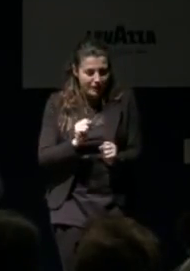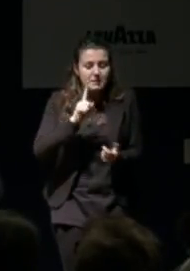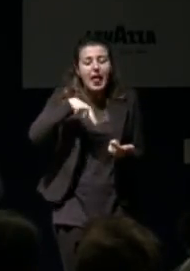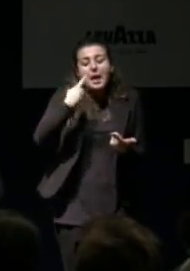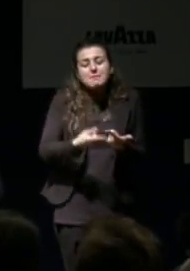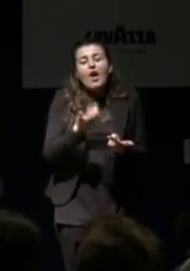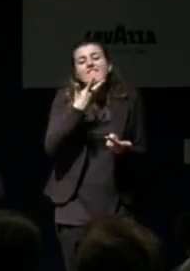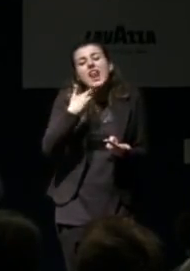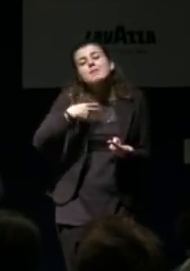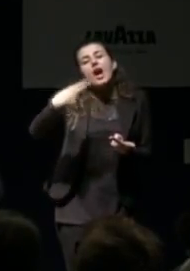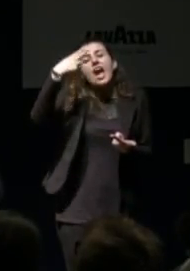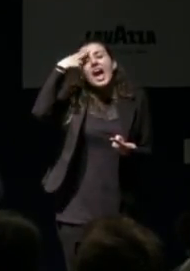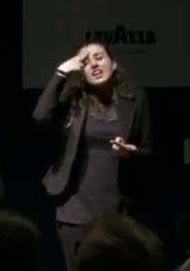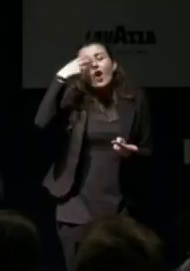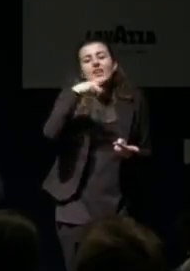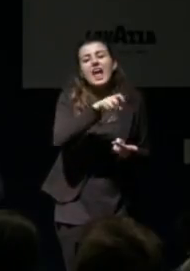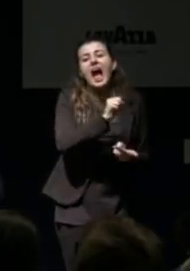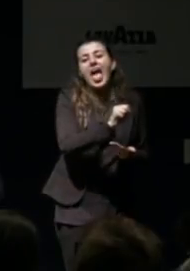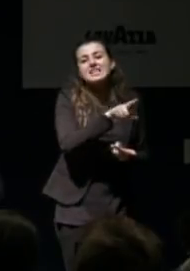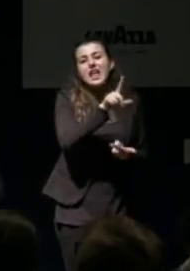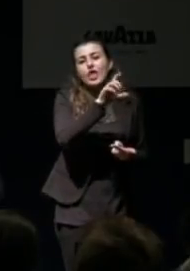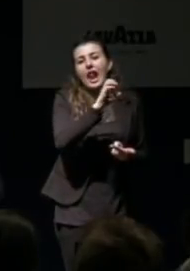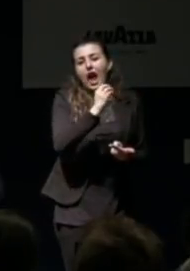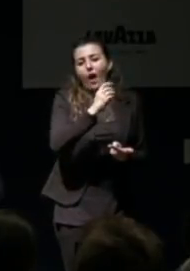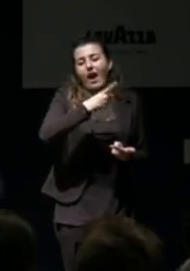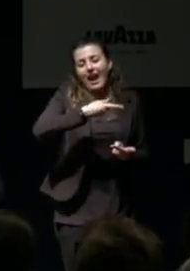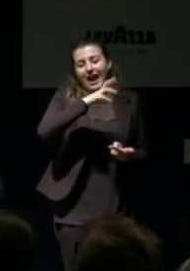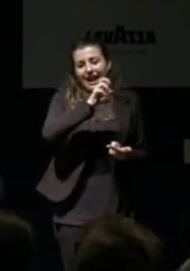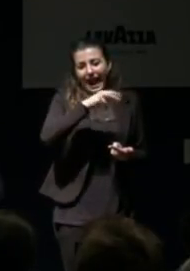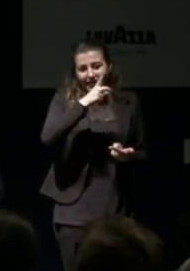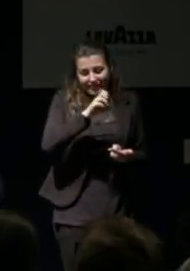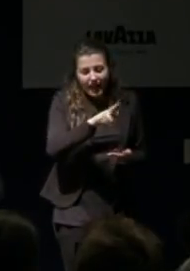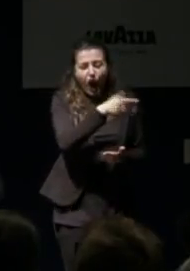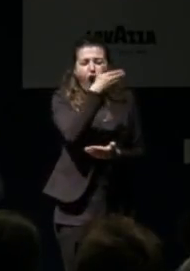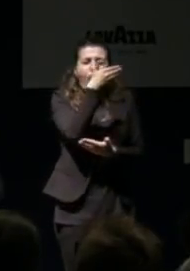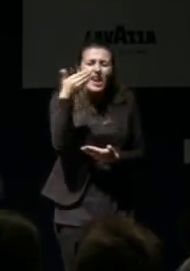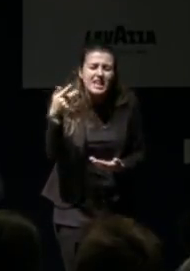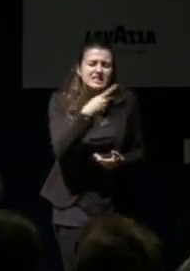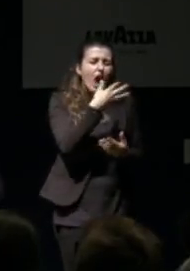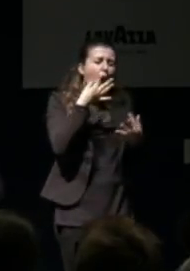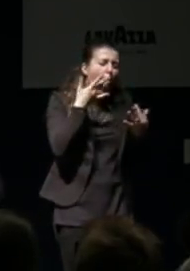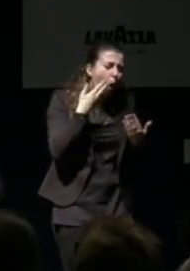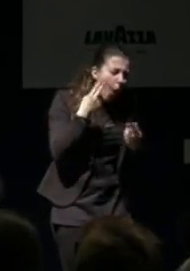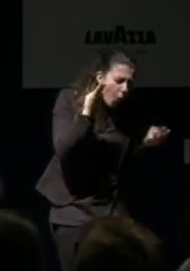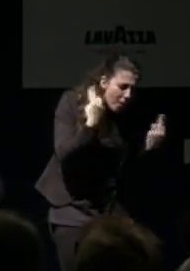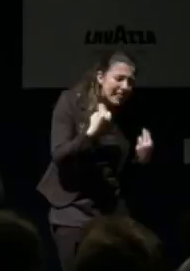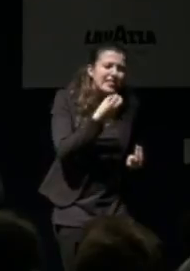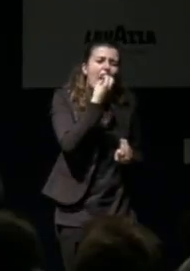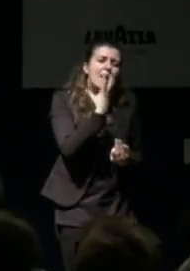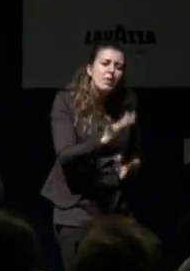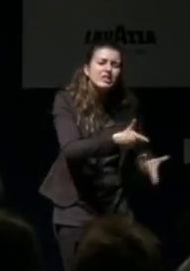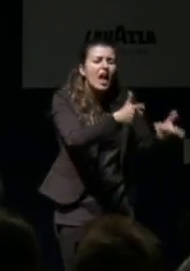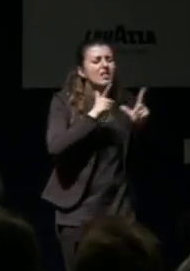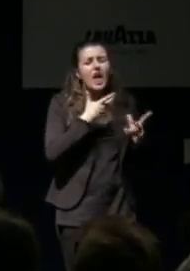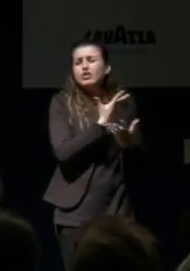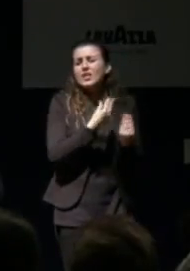ricordo di alessandro leogrande della sony sta del della sua umiltà e di tutto quello che ci ha dato quindi